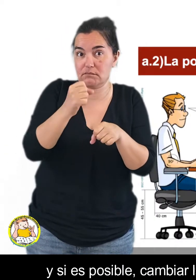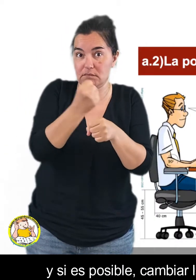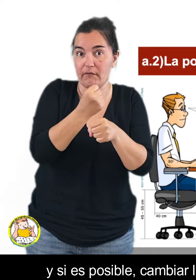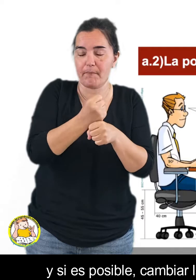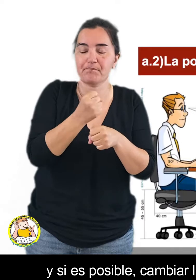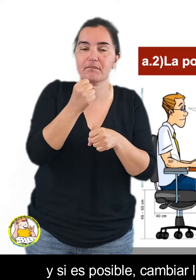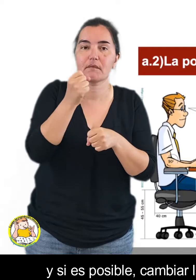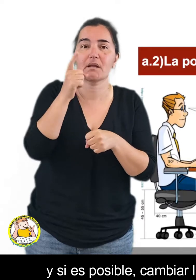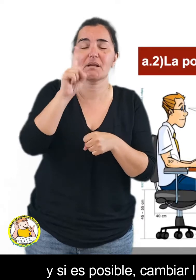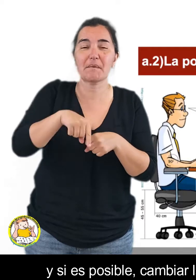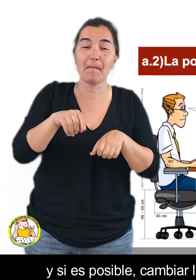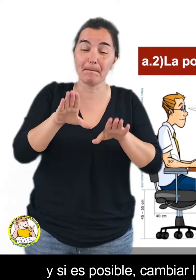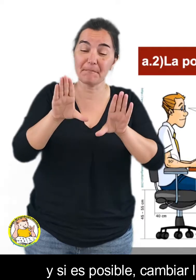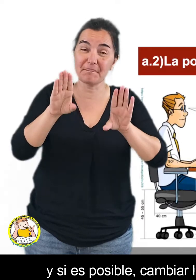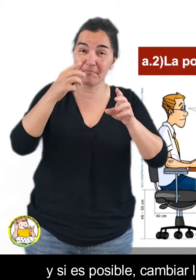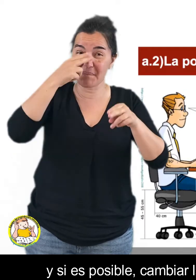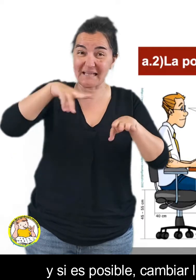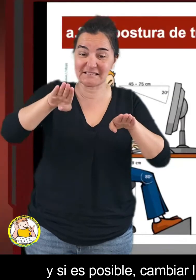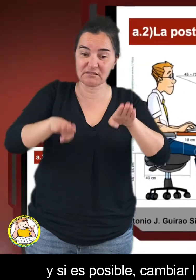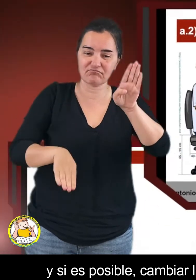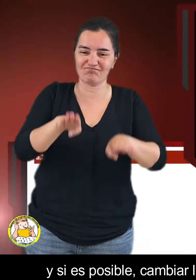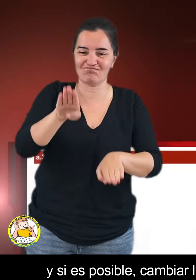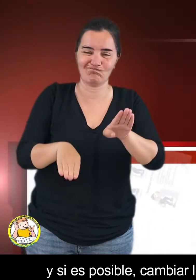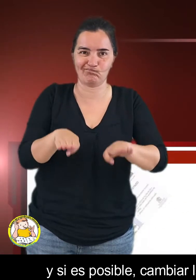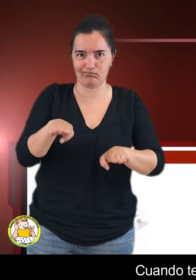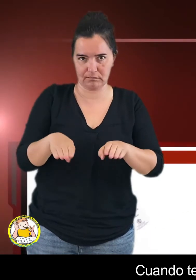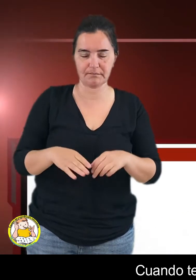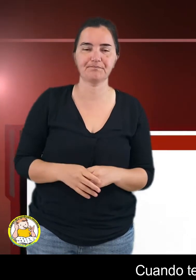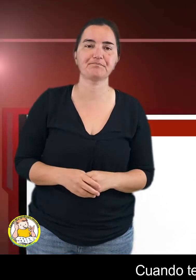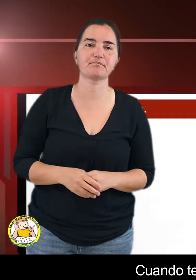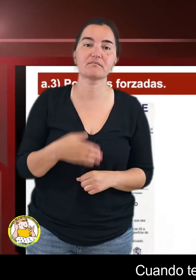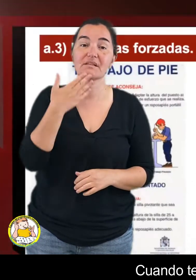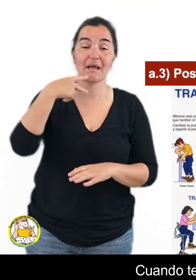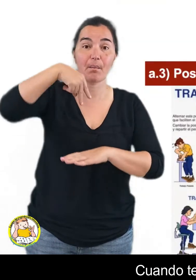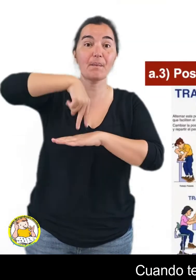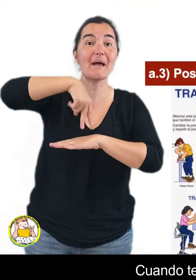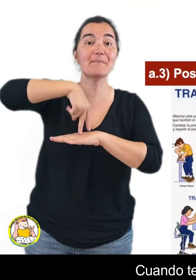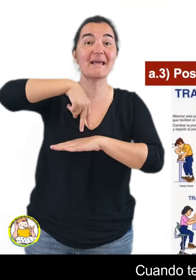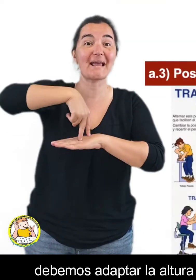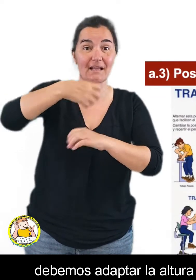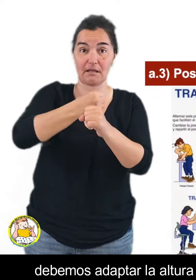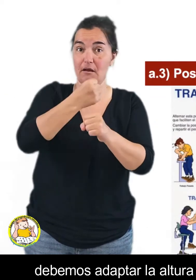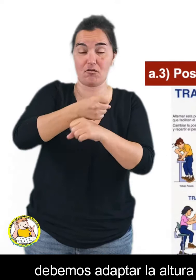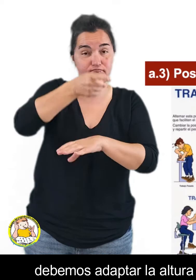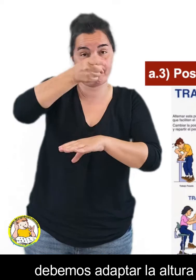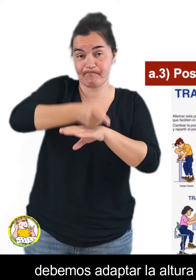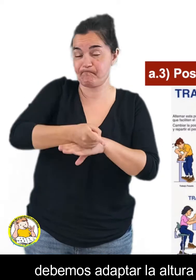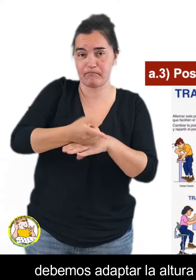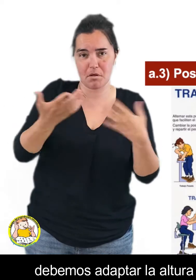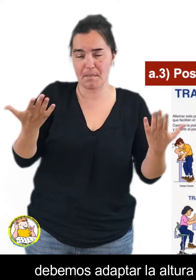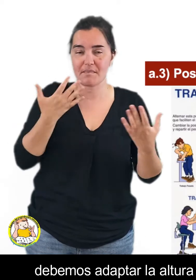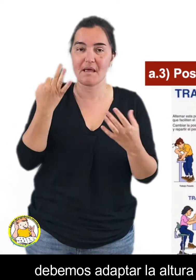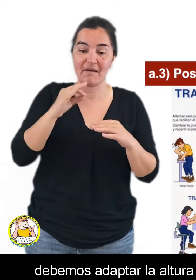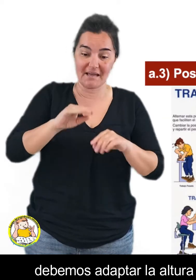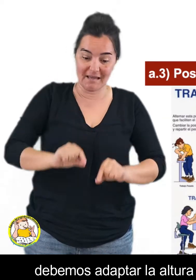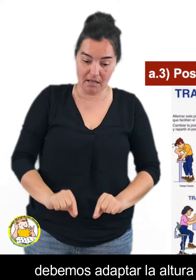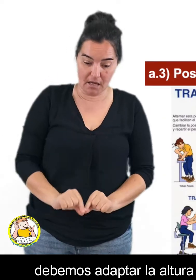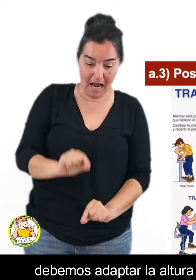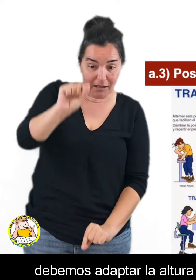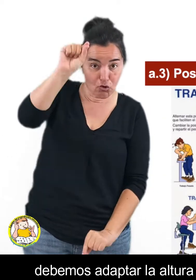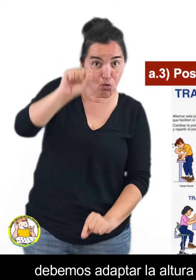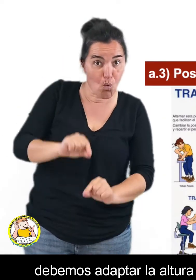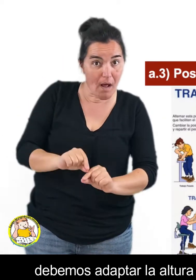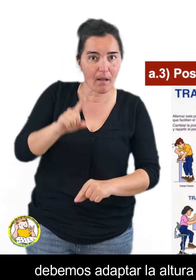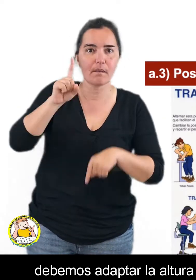posible, cambiar la posición de nuestros pies con frecuencia. Cuando tengamos que trabajar de pie, debemos adaptar la altura del